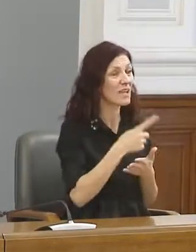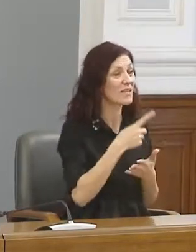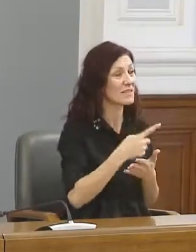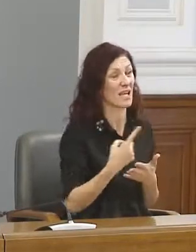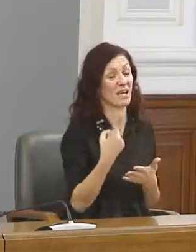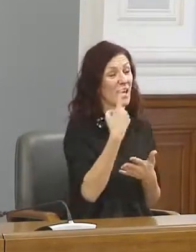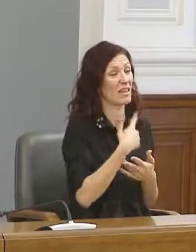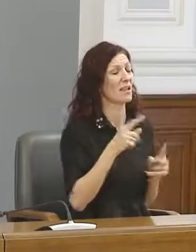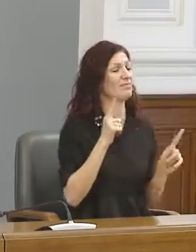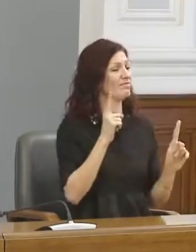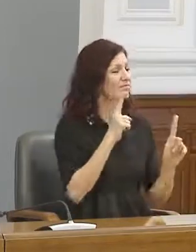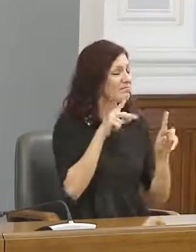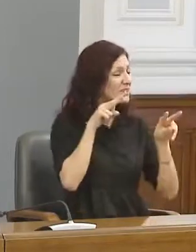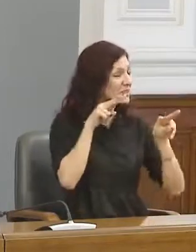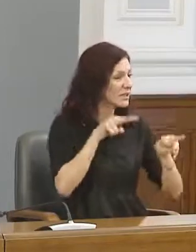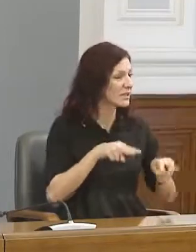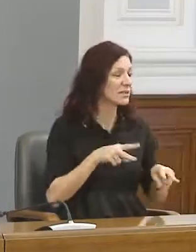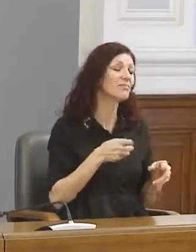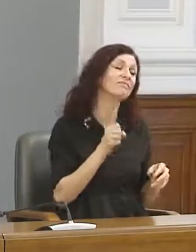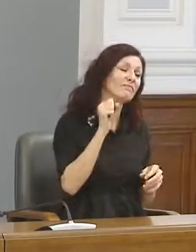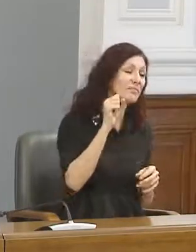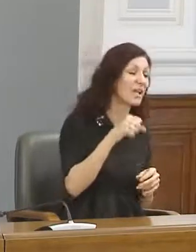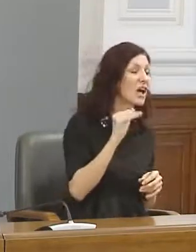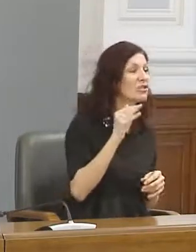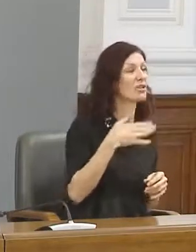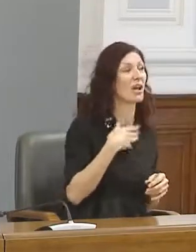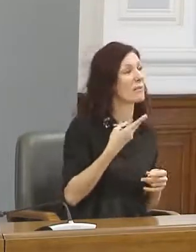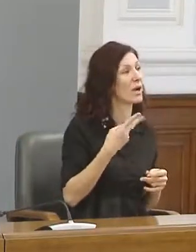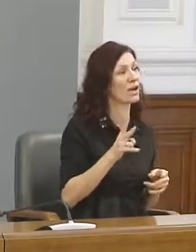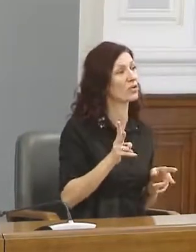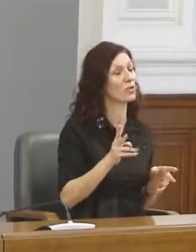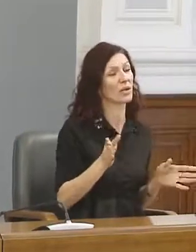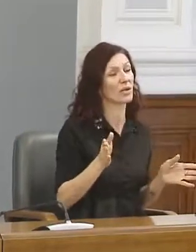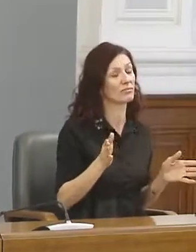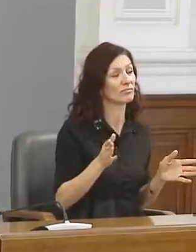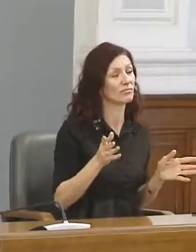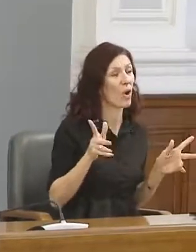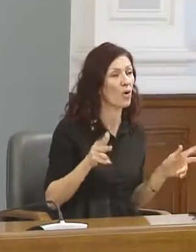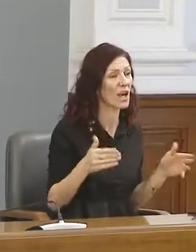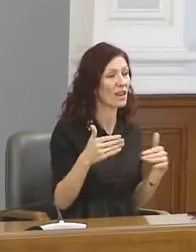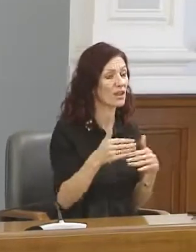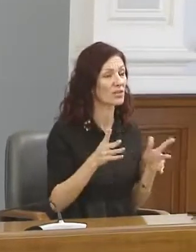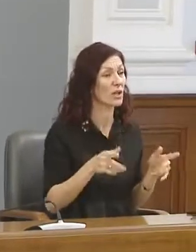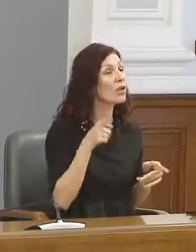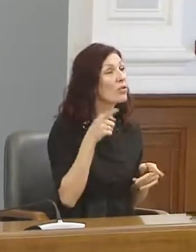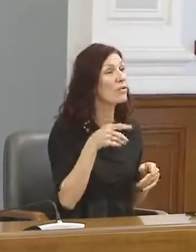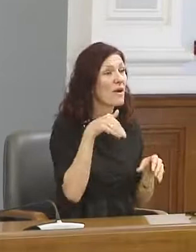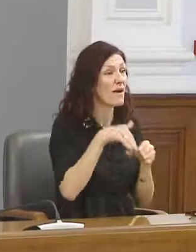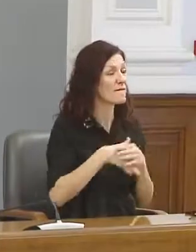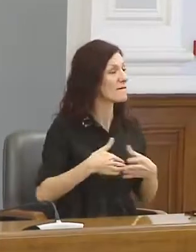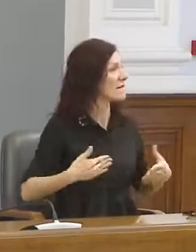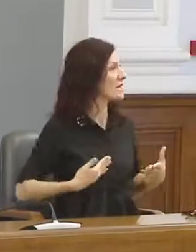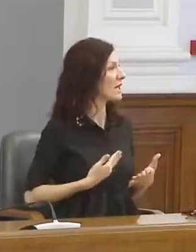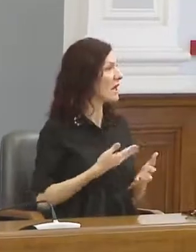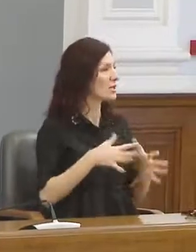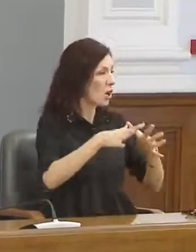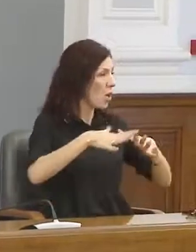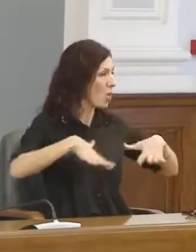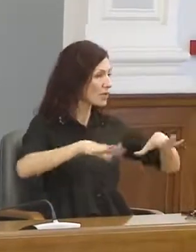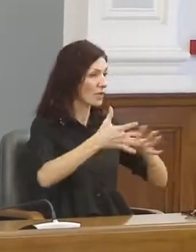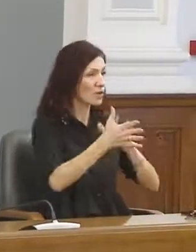ден, то ще се прибегне и към други ограничения. Това е в интерес на обществото, на хората, на всеки един от